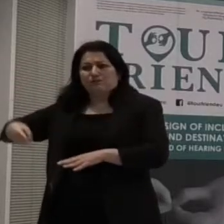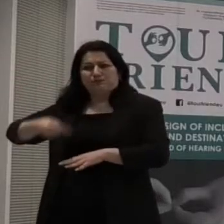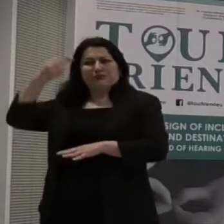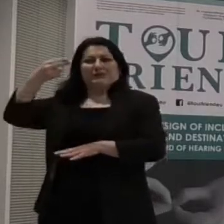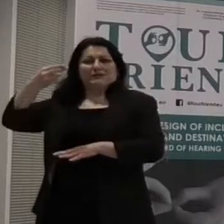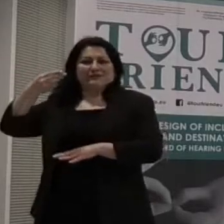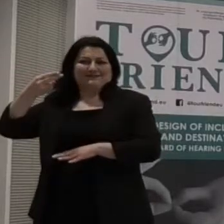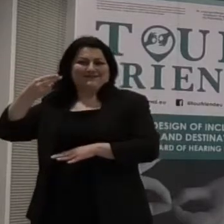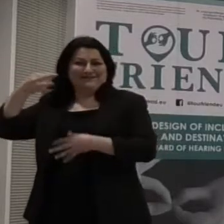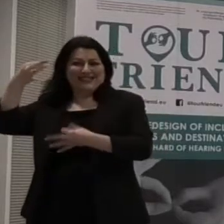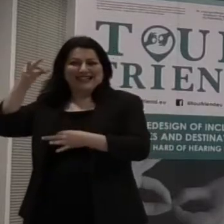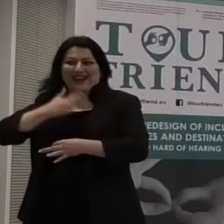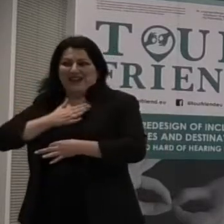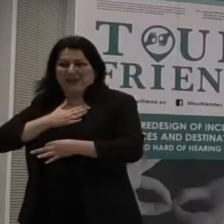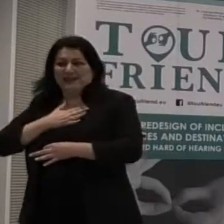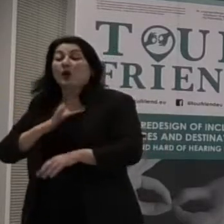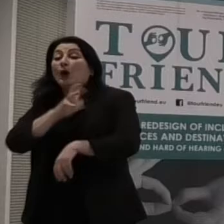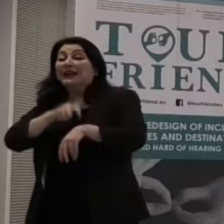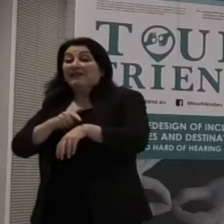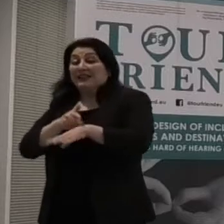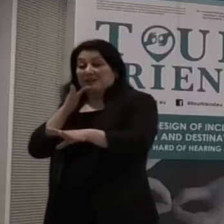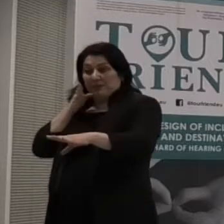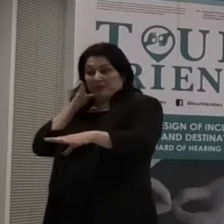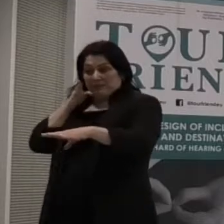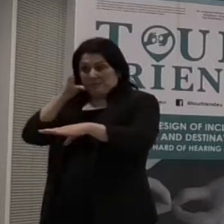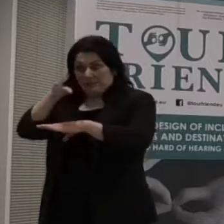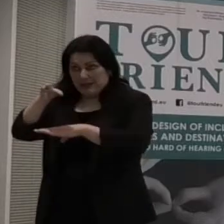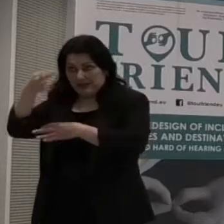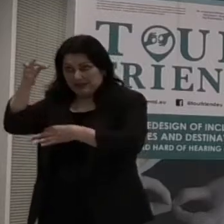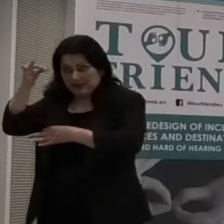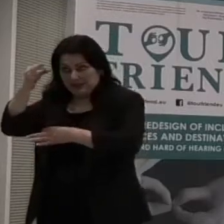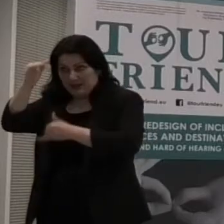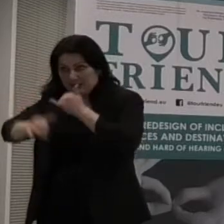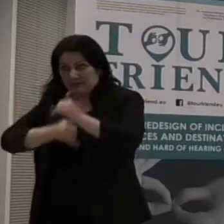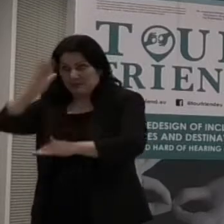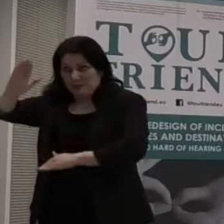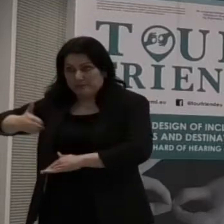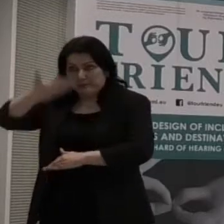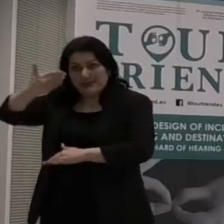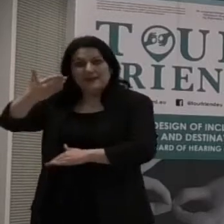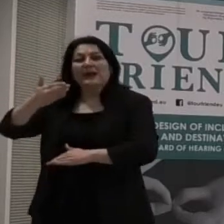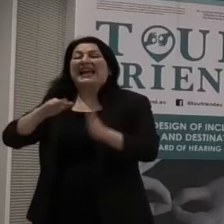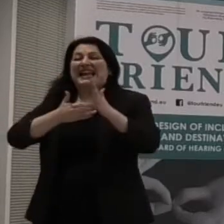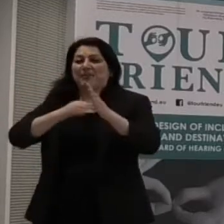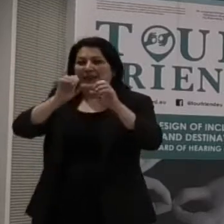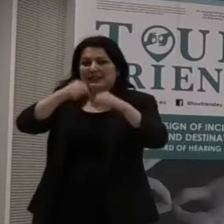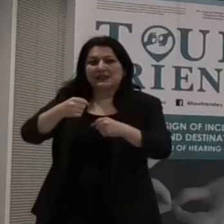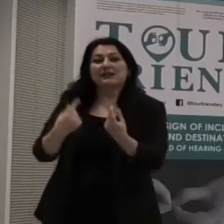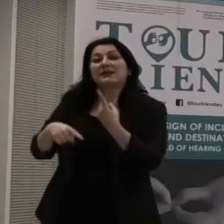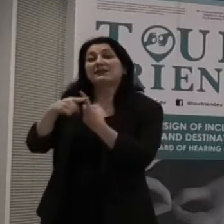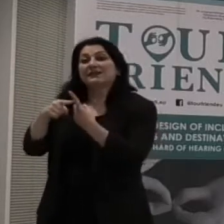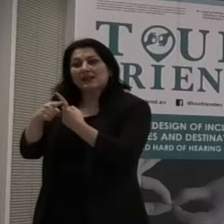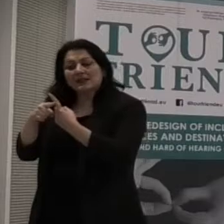Σε σχέση με το website μας, όταν θα μπείτε λοιπόν στο website, εκτός από τις υπηρεσίες μας, θα δείτε και κάτι άλλο, το οποίο παρέχει ουσιαστικά